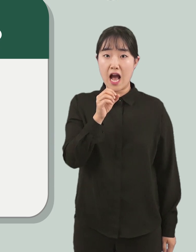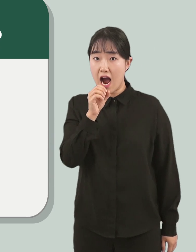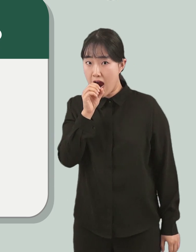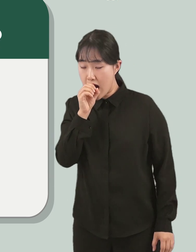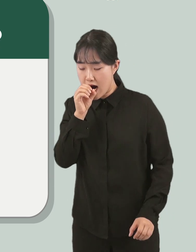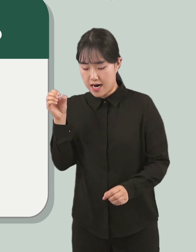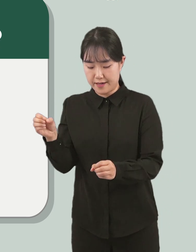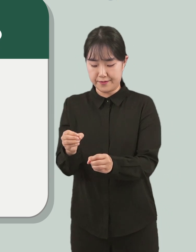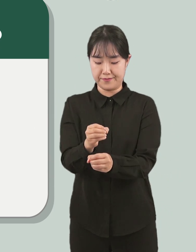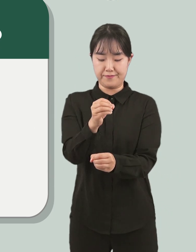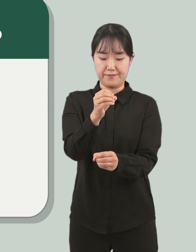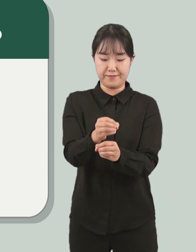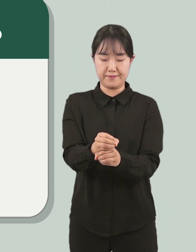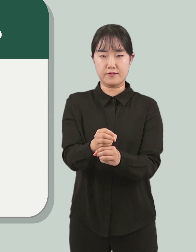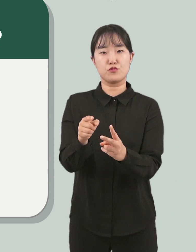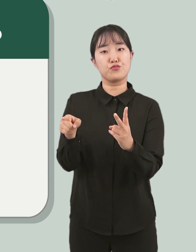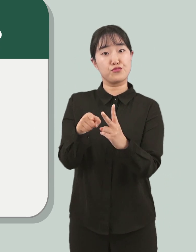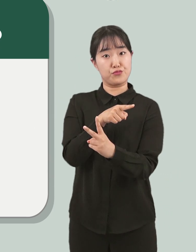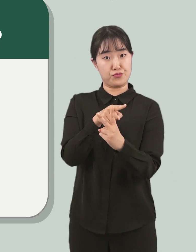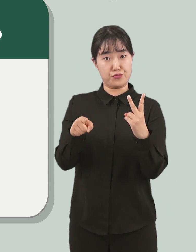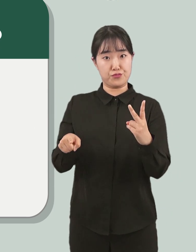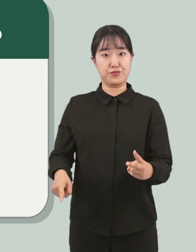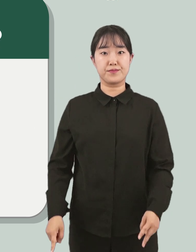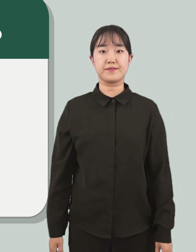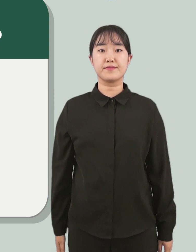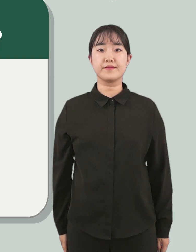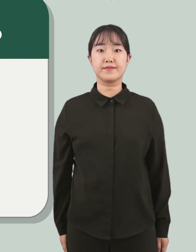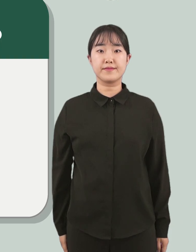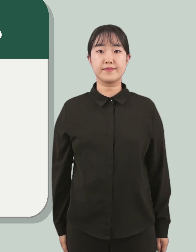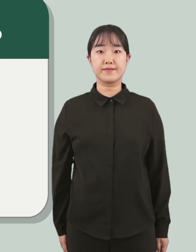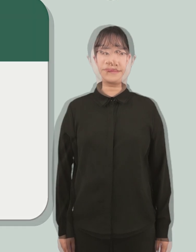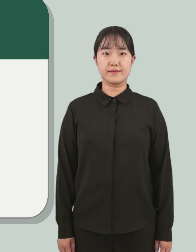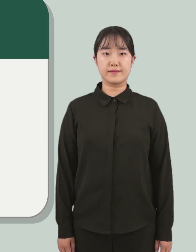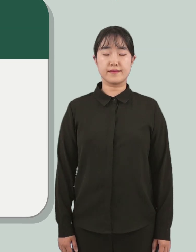마스크 또는 마우스피스를 약물 용기에 연결합니다.